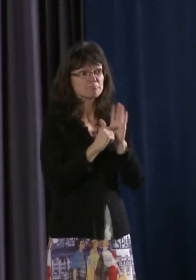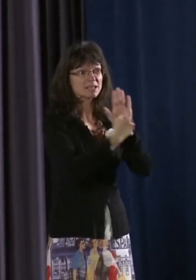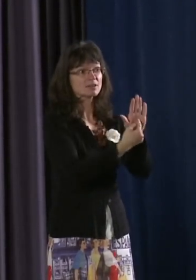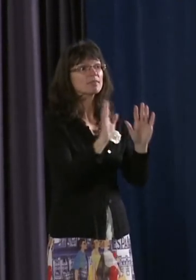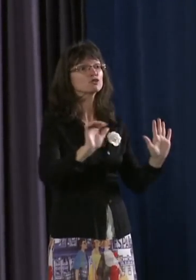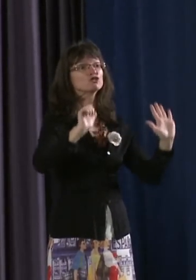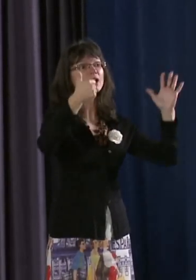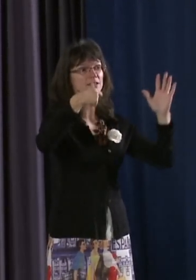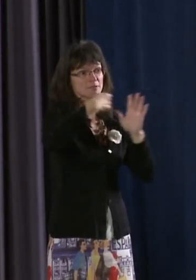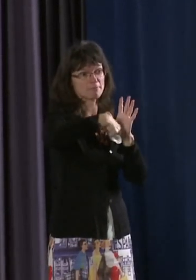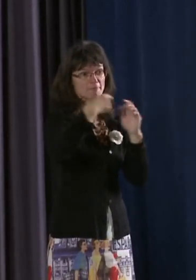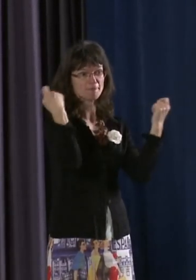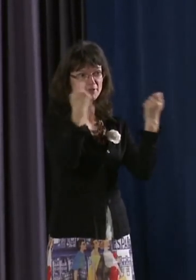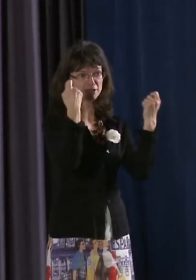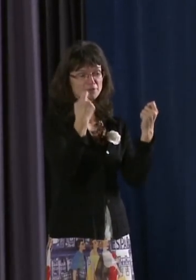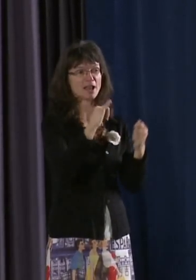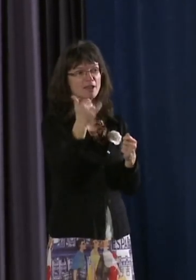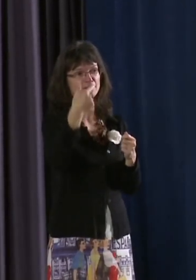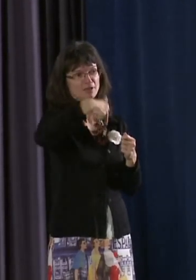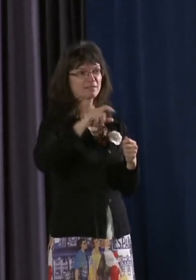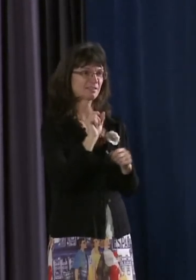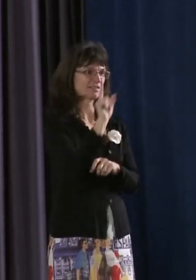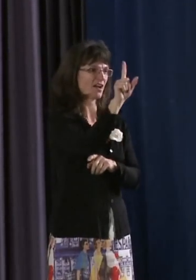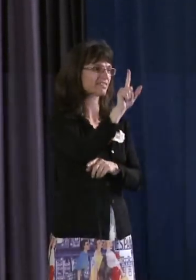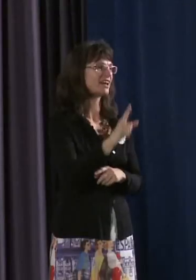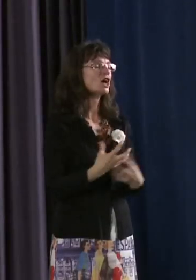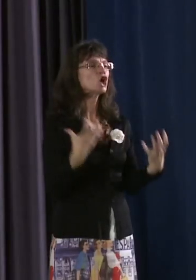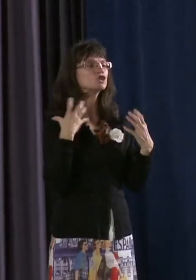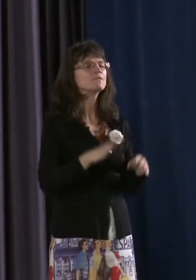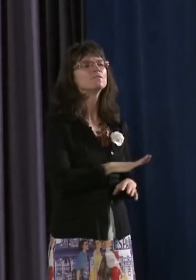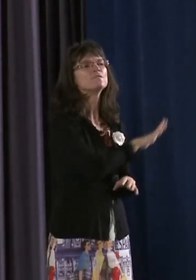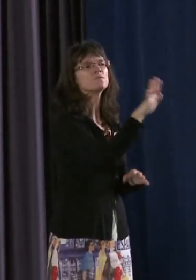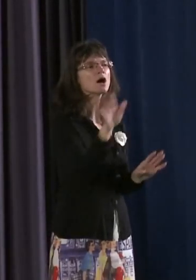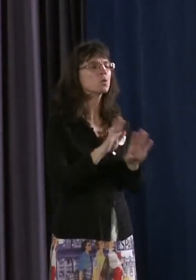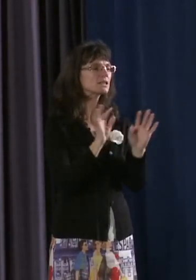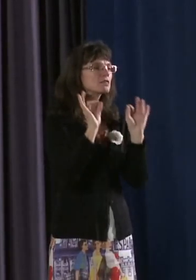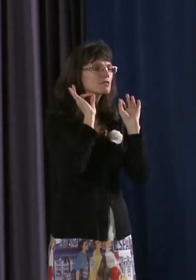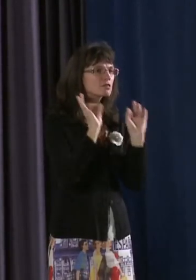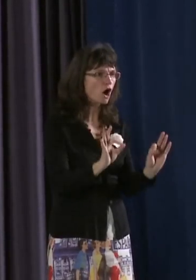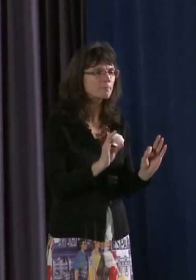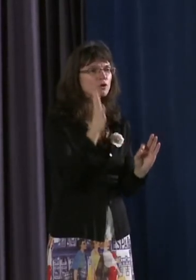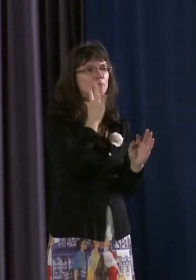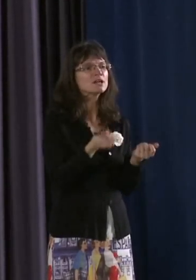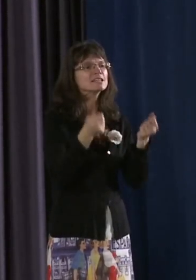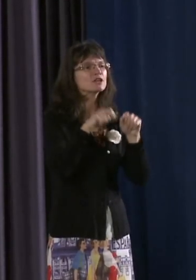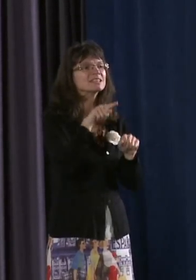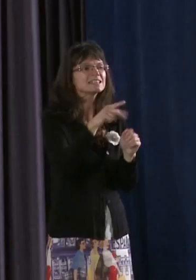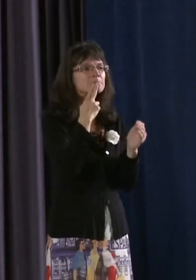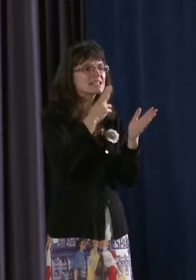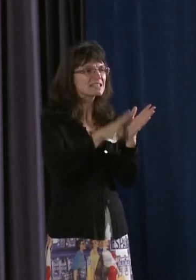festivalu gluhih 2012. Želim vam vse dobro. Zaključila pa bom s tistim znakom, ki mi je zelo